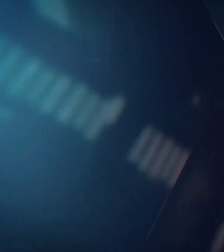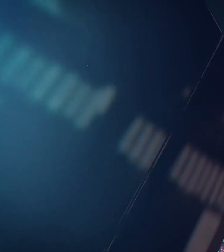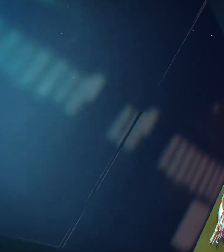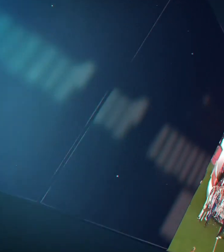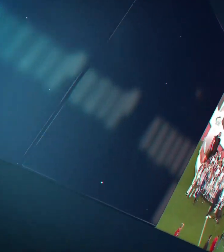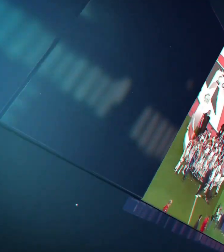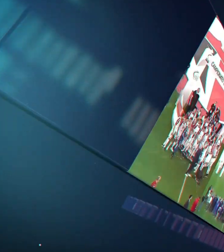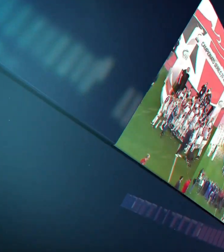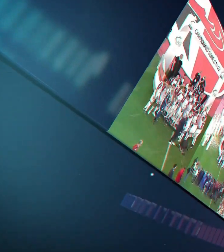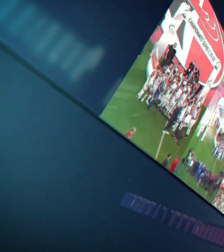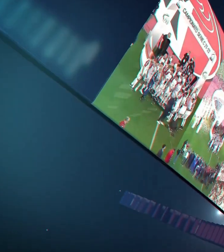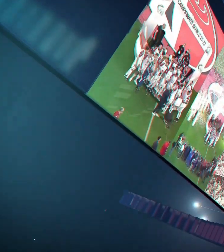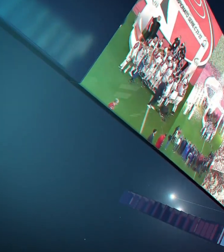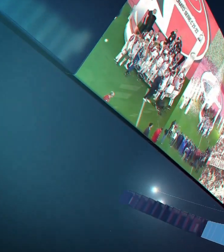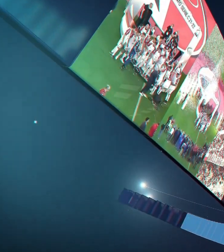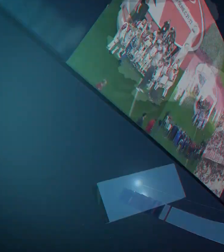h